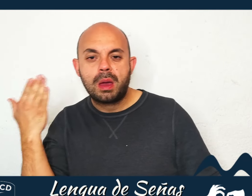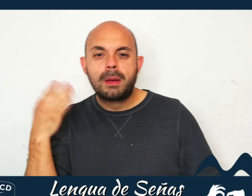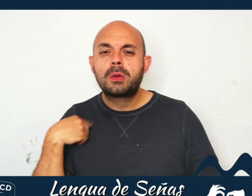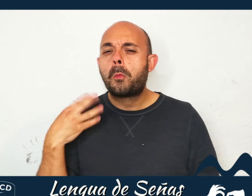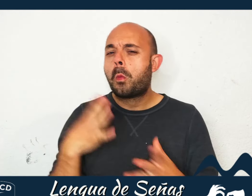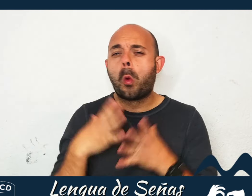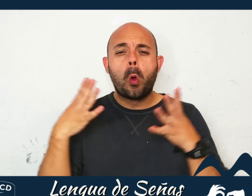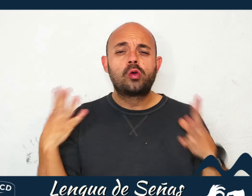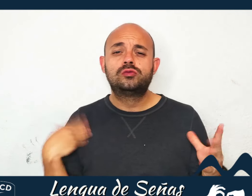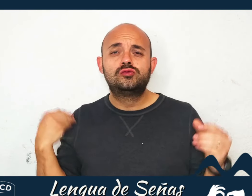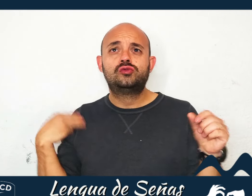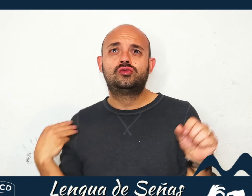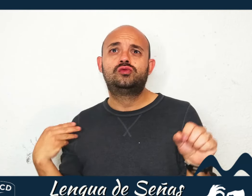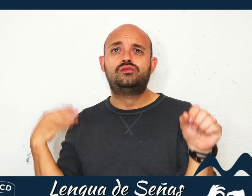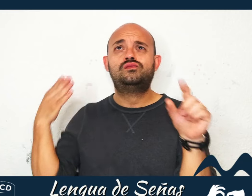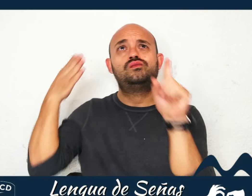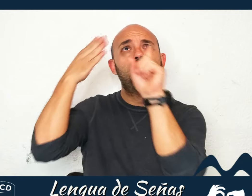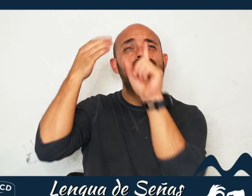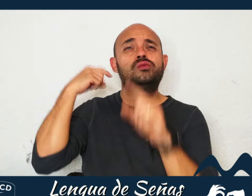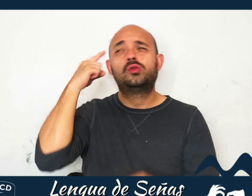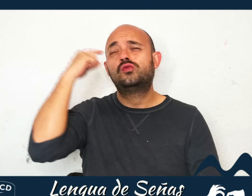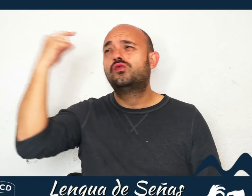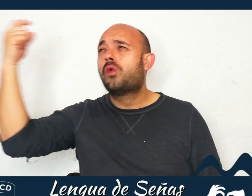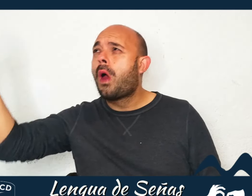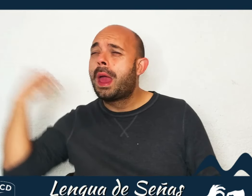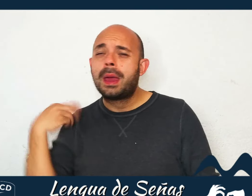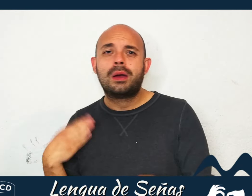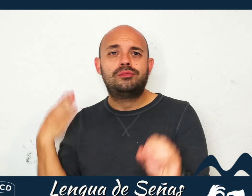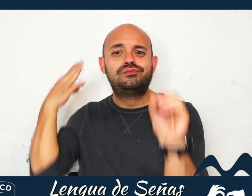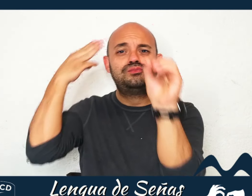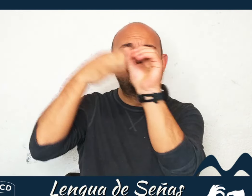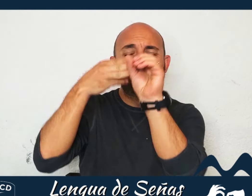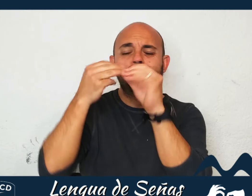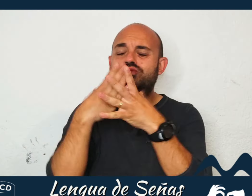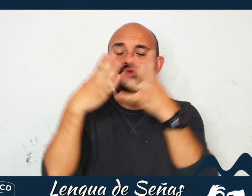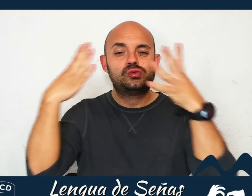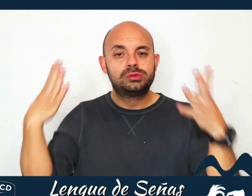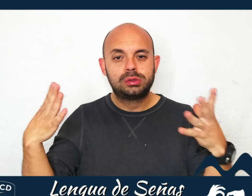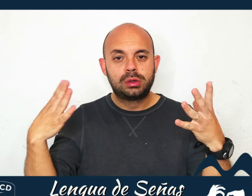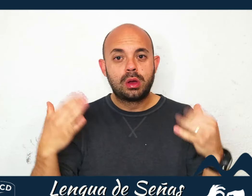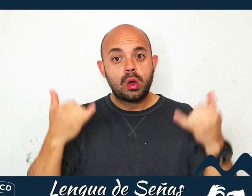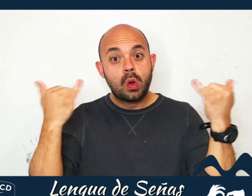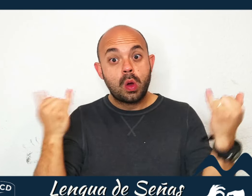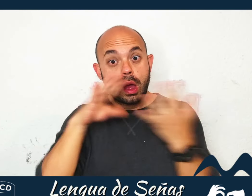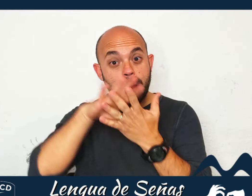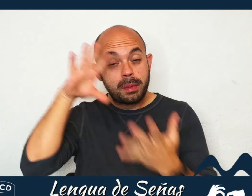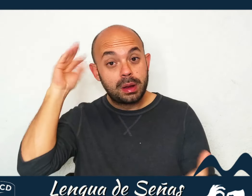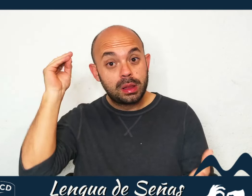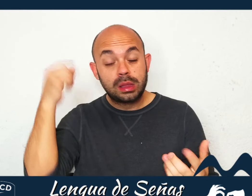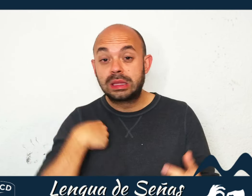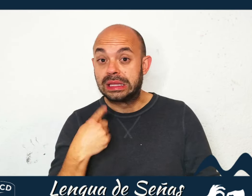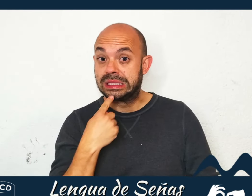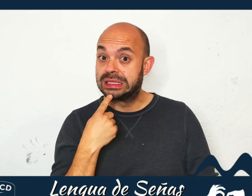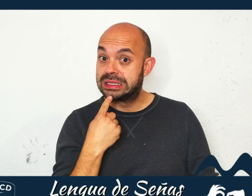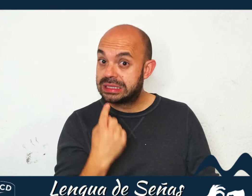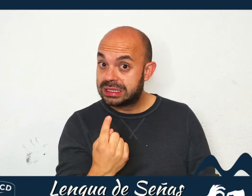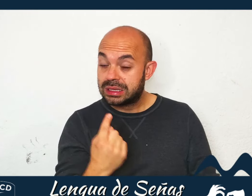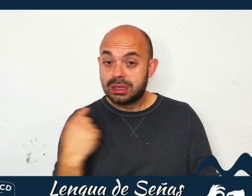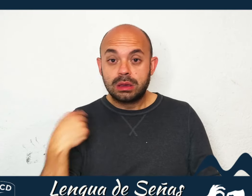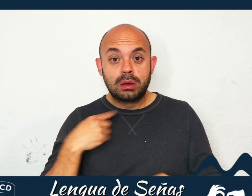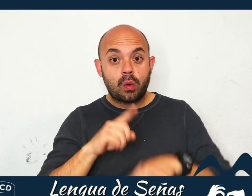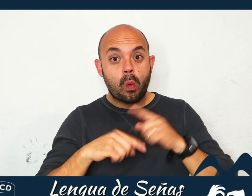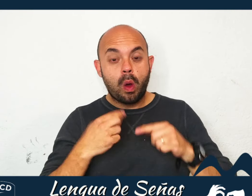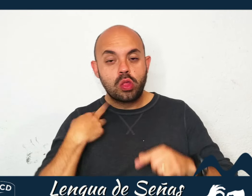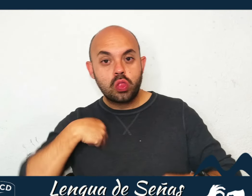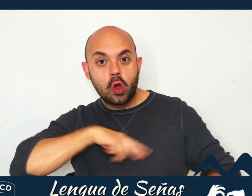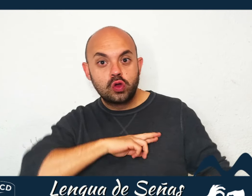muchos sueños y no hacer nada. En el pasaje que estamos por aprender hoy día, nos dice que en toda labor hay fruto, mas